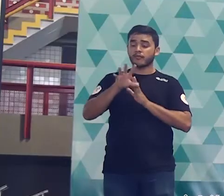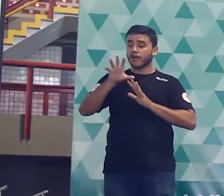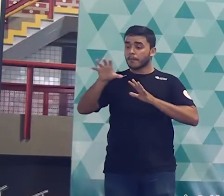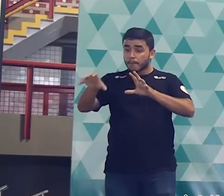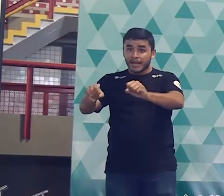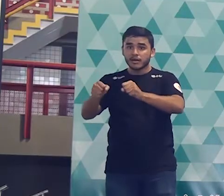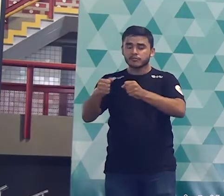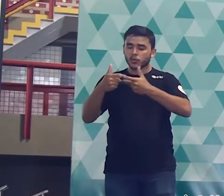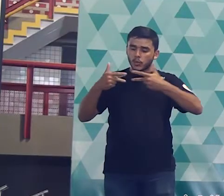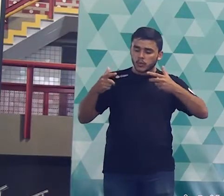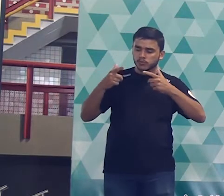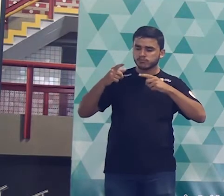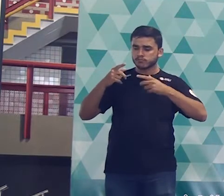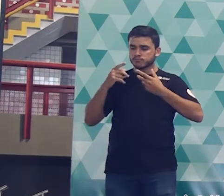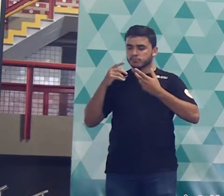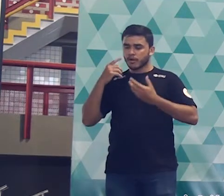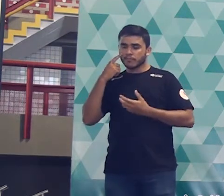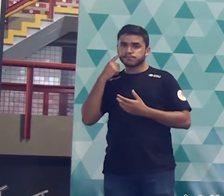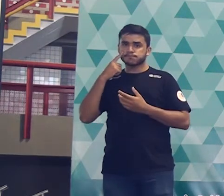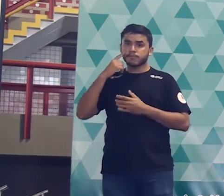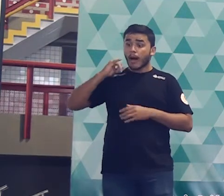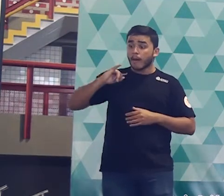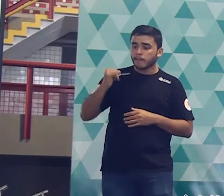de energia. A figura